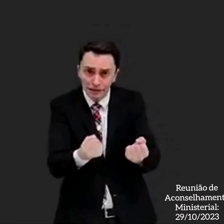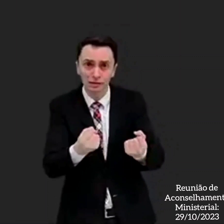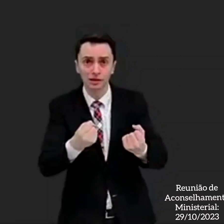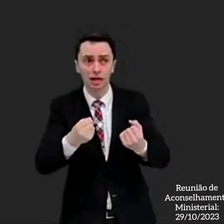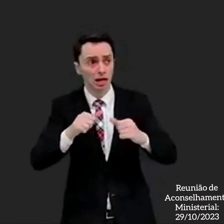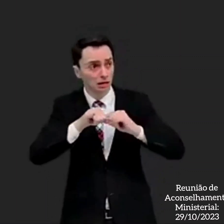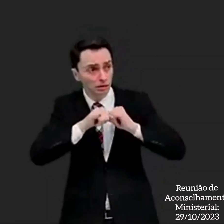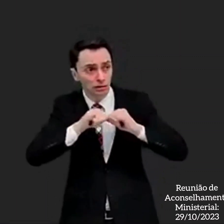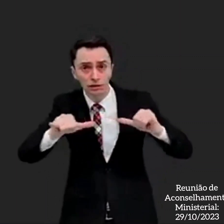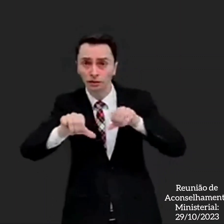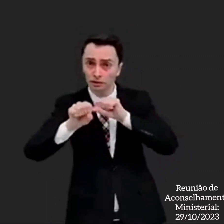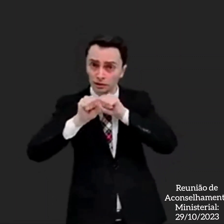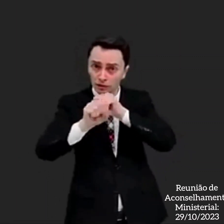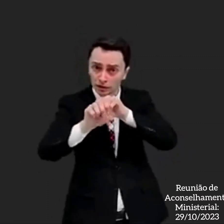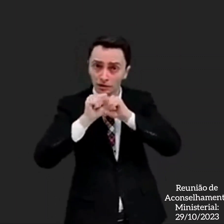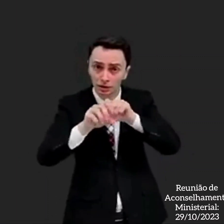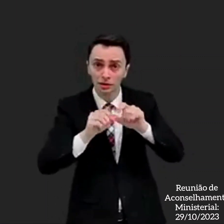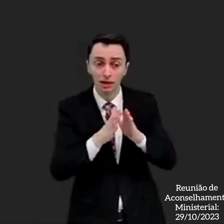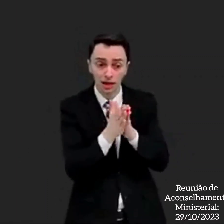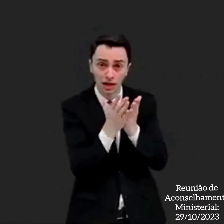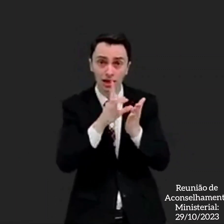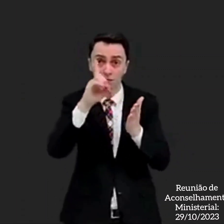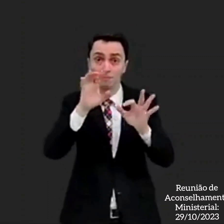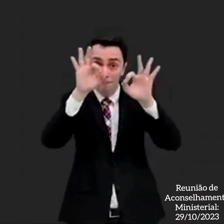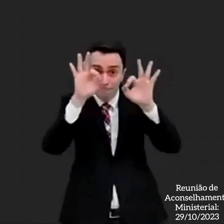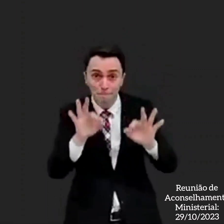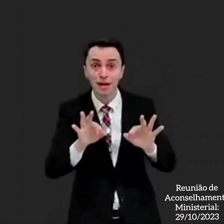Afirmamos categoricamente